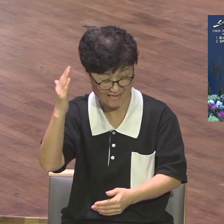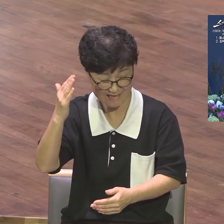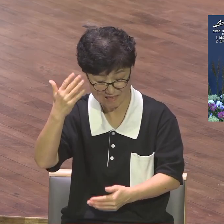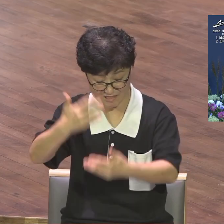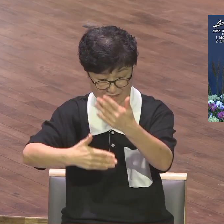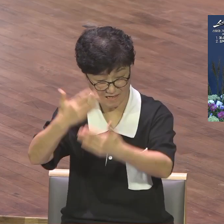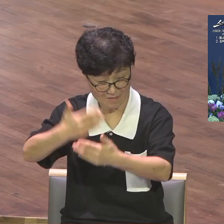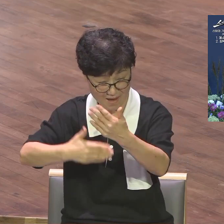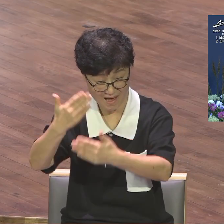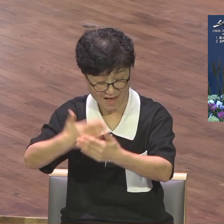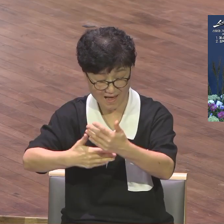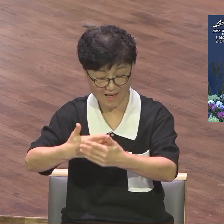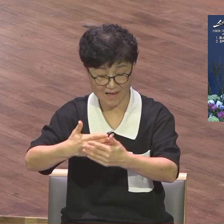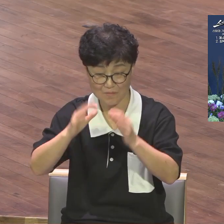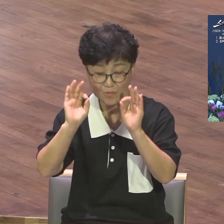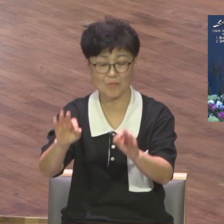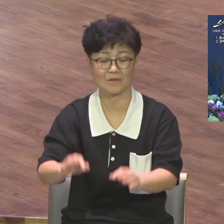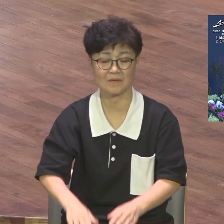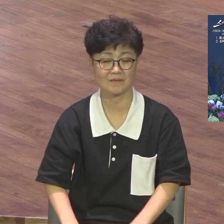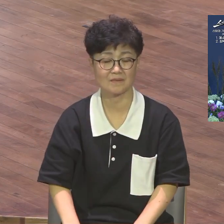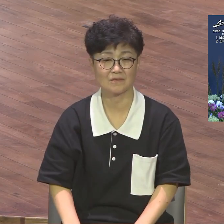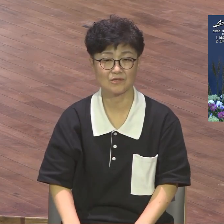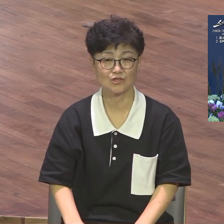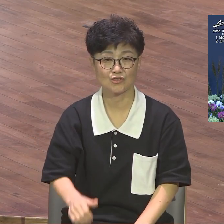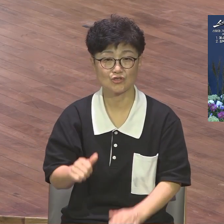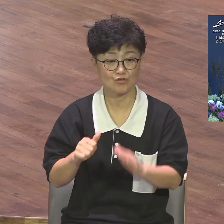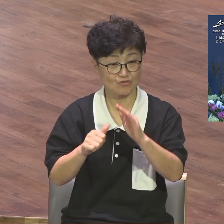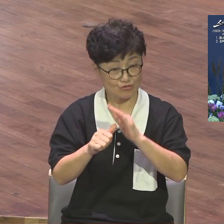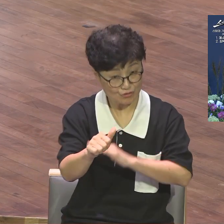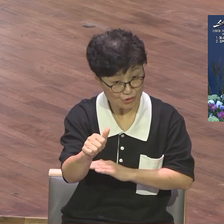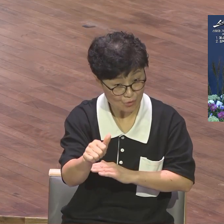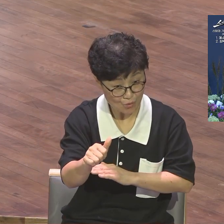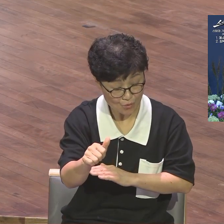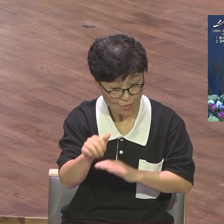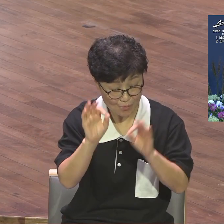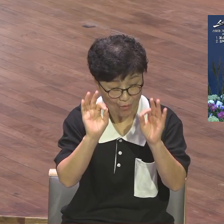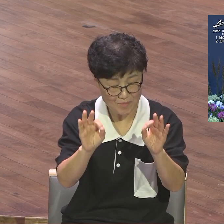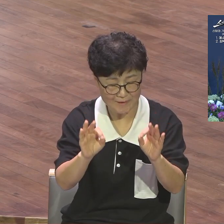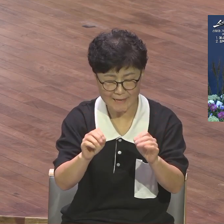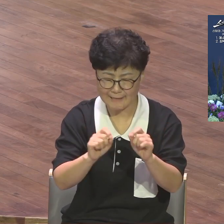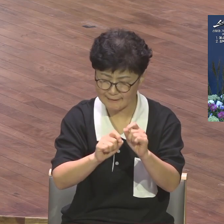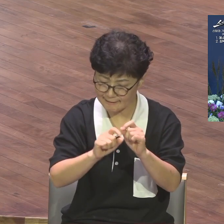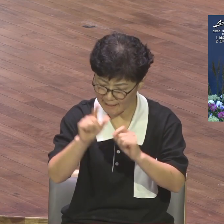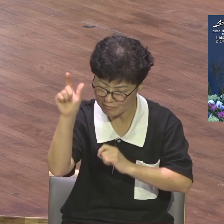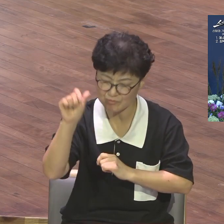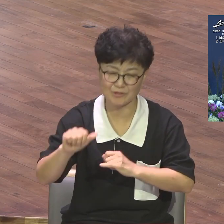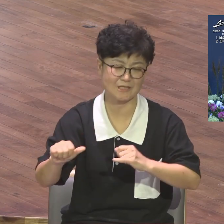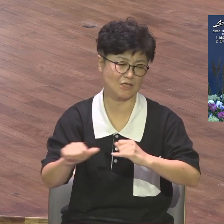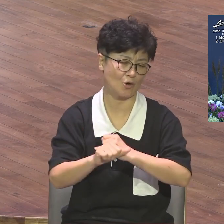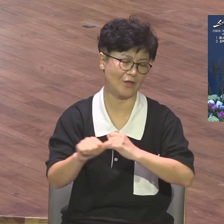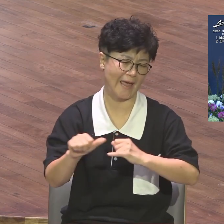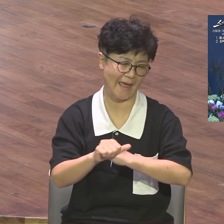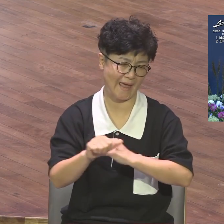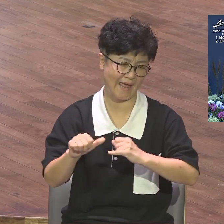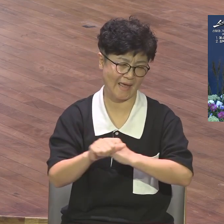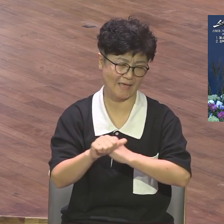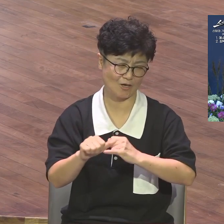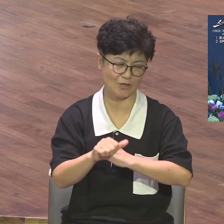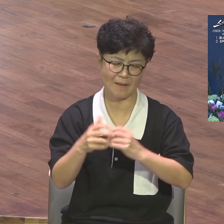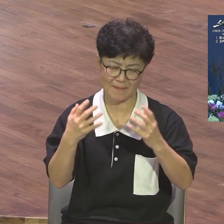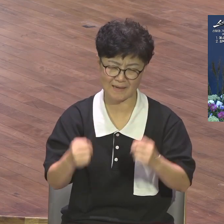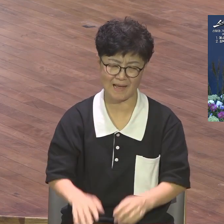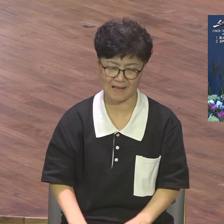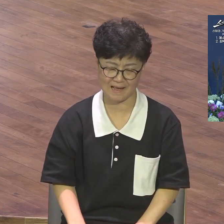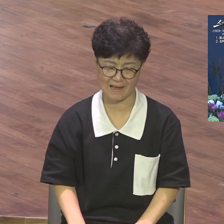모든 주인공들은 꼭 뭘 하죠? 꼭 연애를 해요. 사극도 그렇게 연애를 해요. 아주 질투나요.